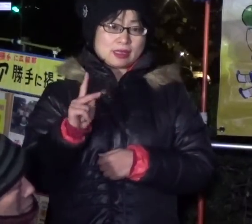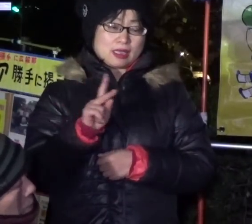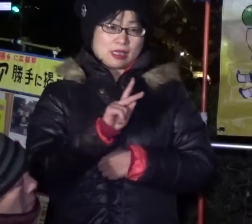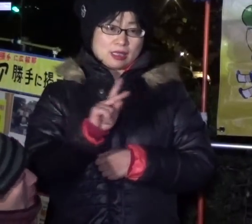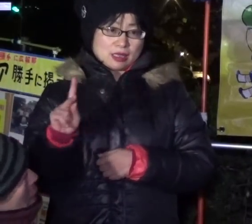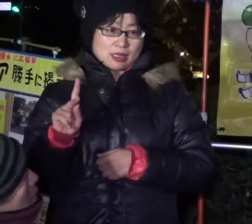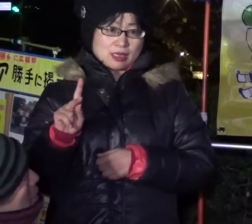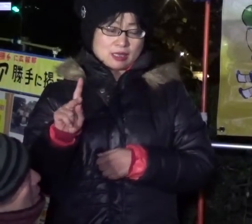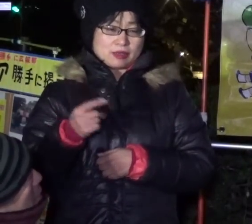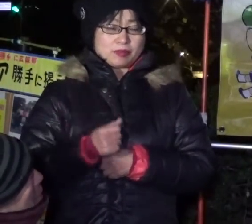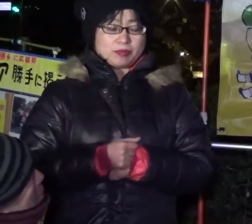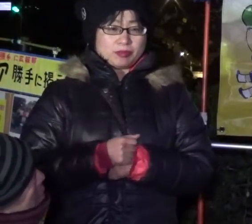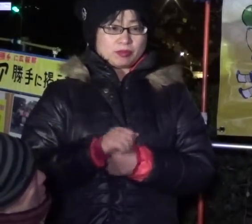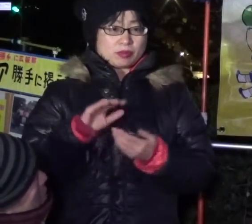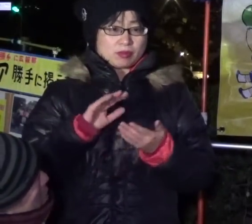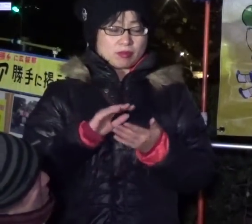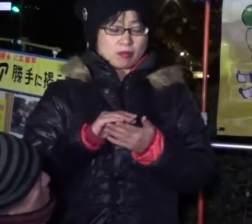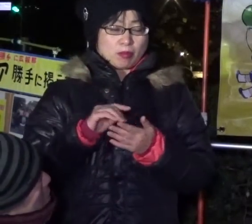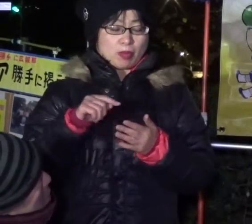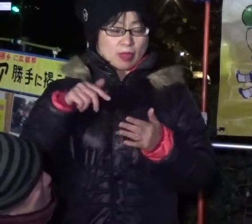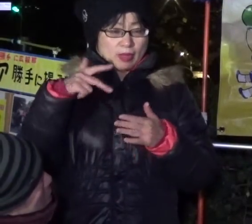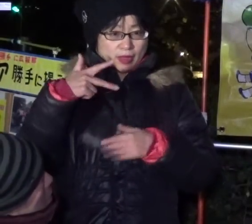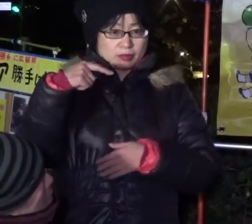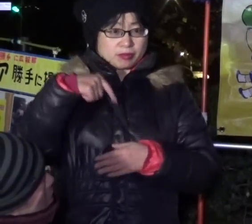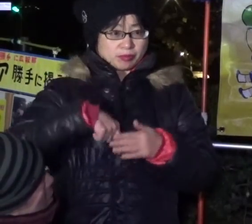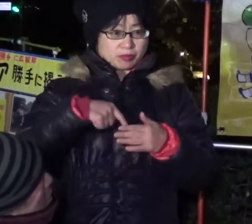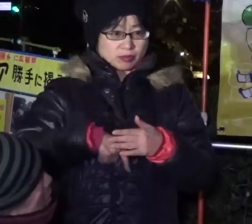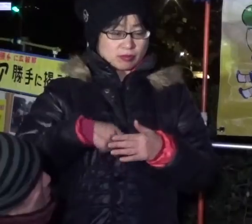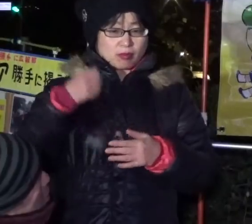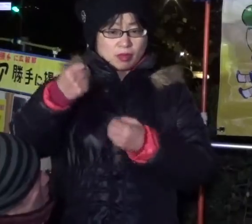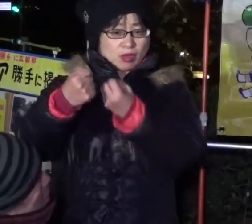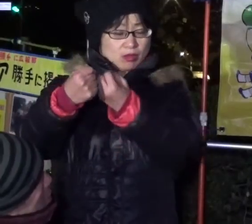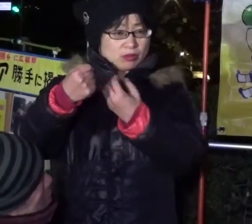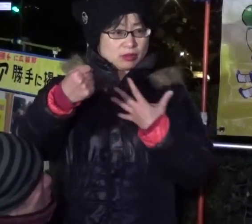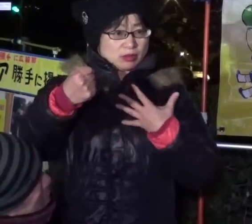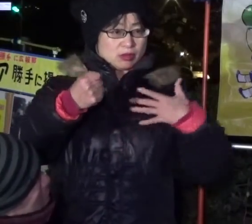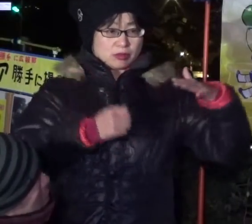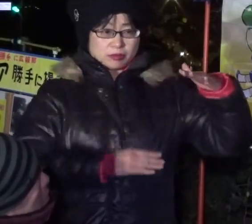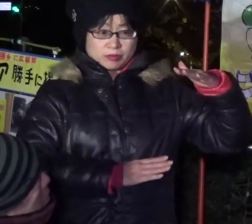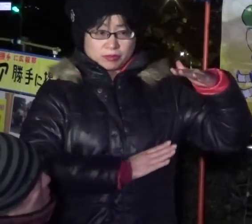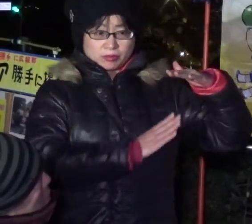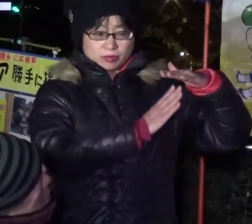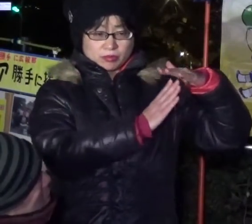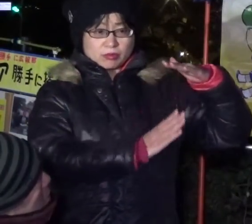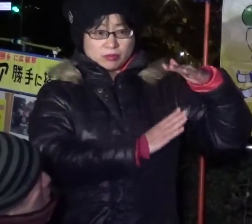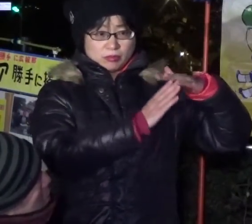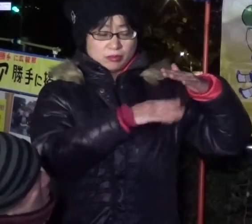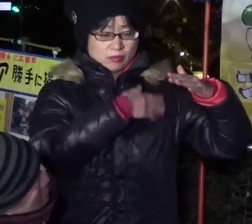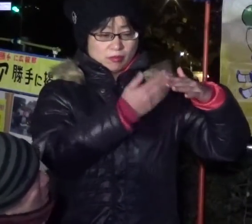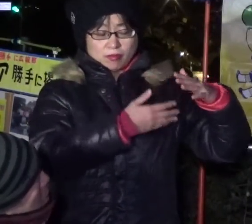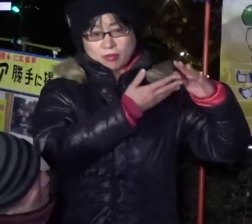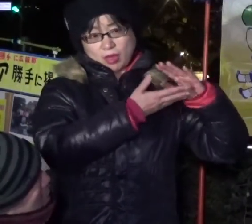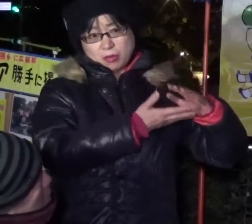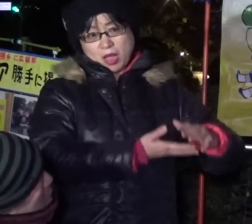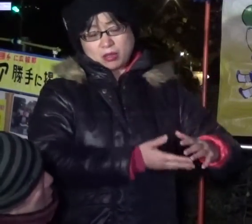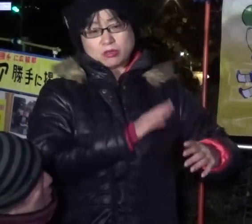放射線量高くないんですけど、やっぱりその放射線量が高くなって蓄積されてしまってるところがあるのに、